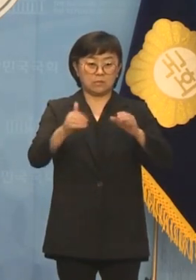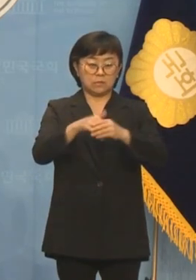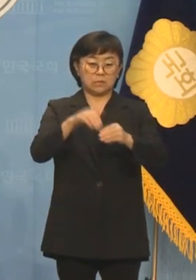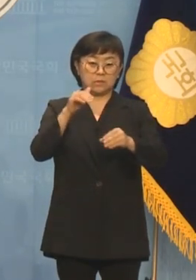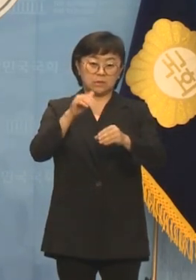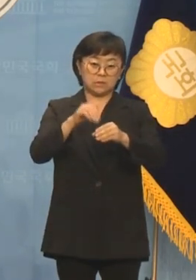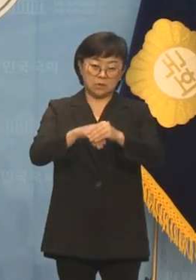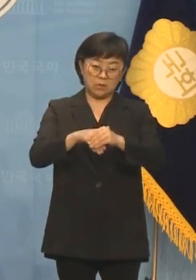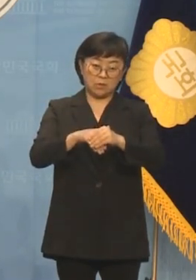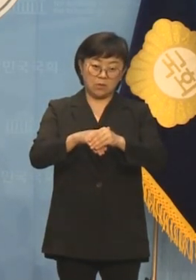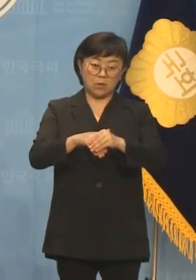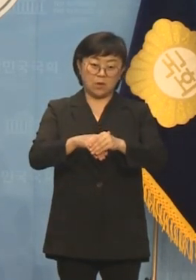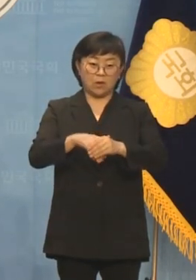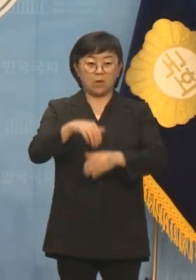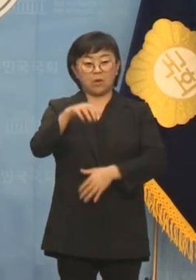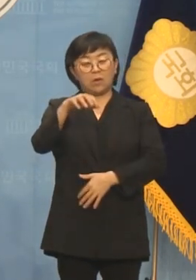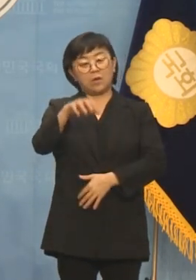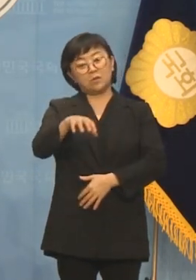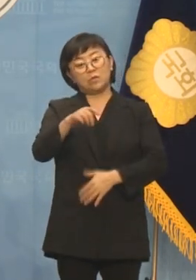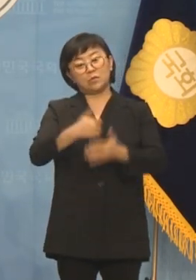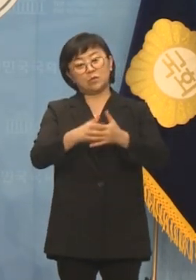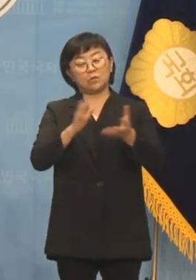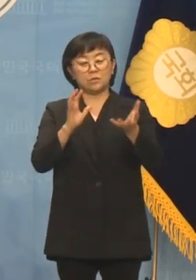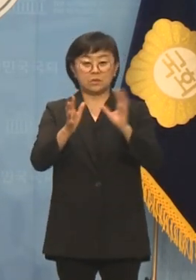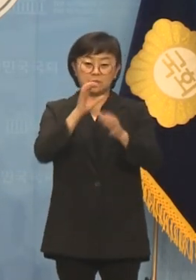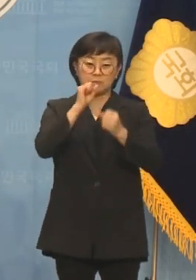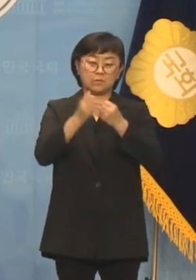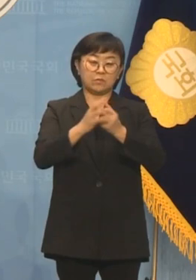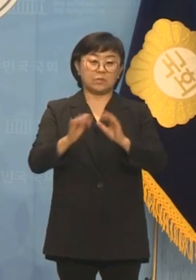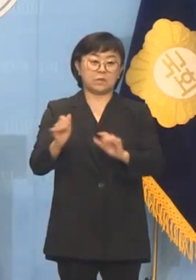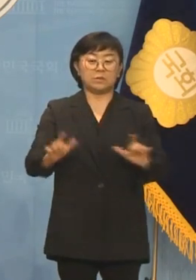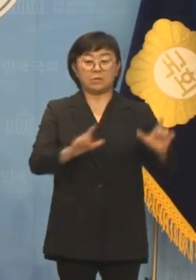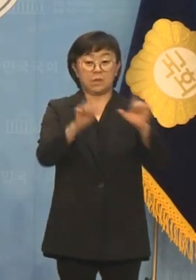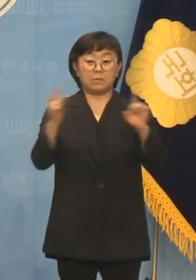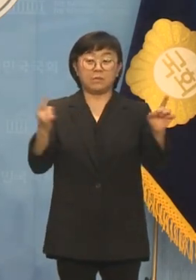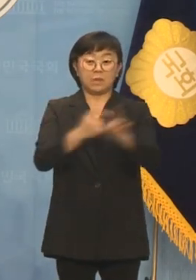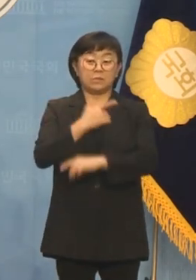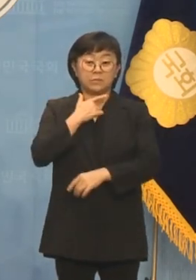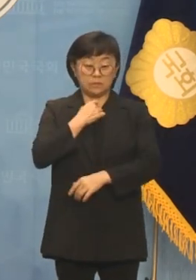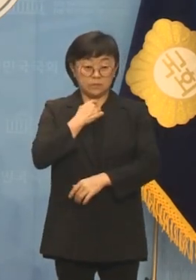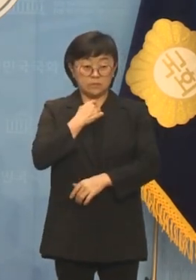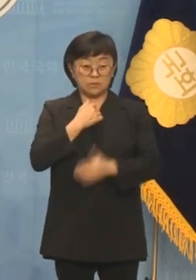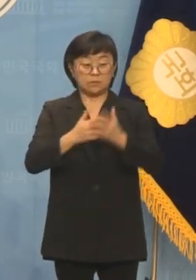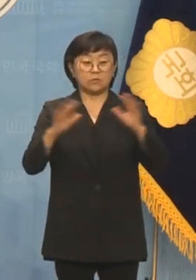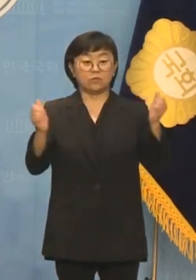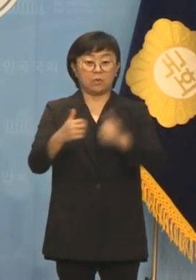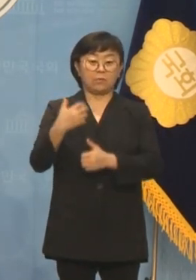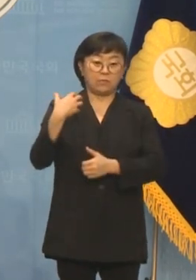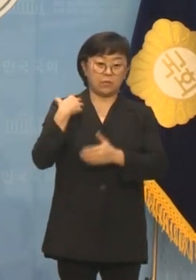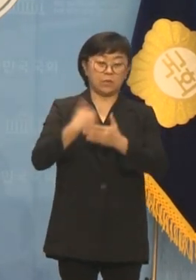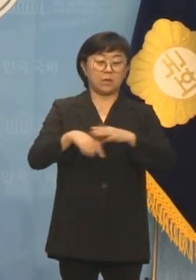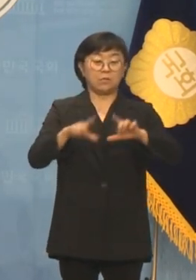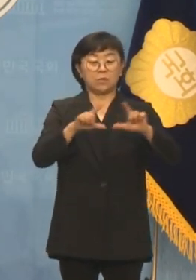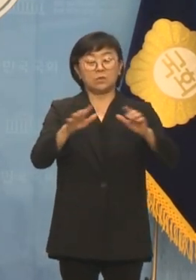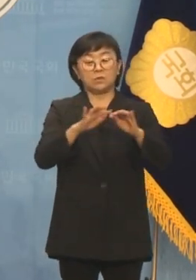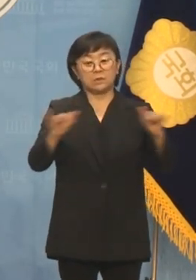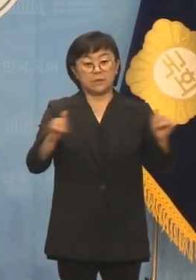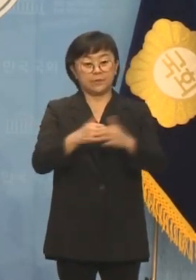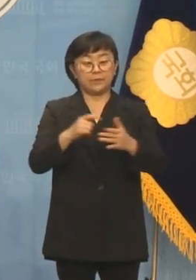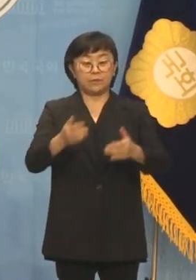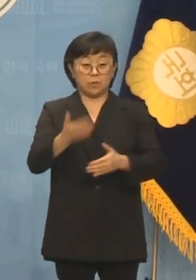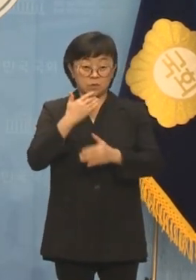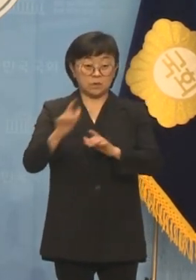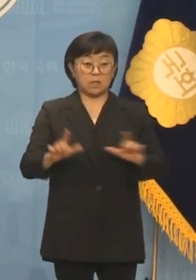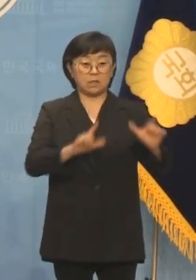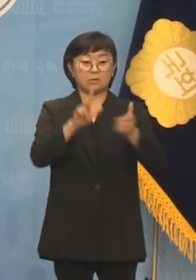후에도 진지하게 다뤄지길 바랍니다. 국민의 삶을 바꾸고 싶었습니다. 국회의원으로서 보통의 사람들 먹고